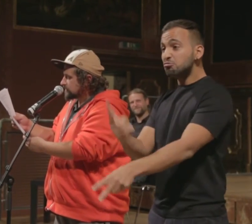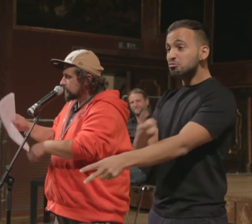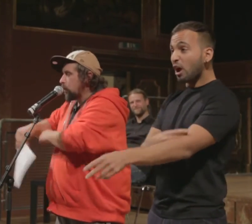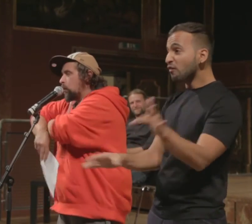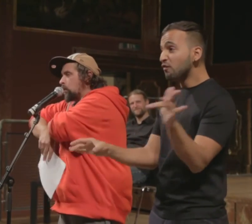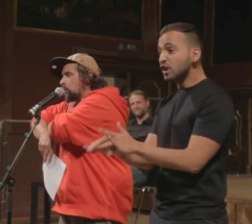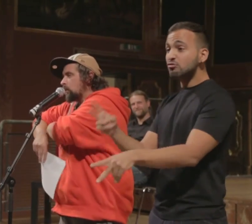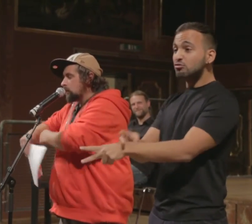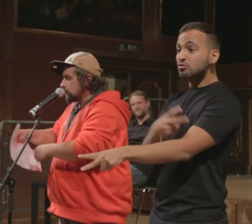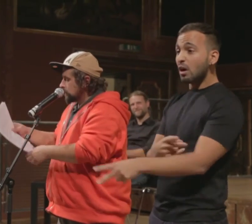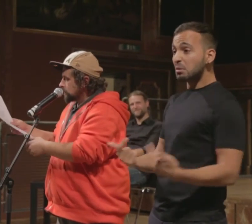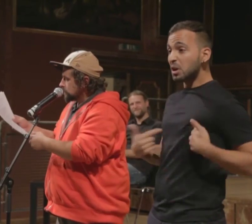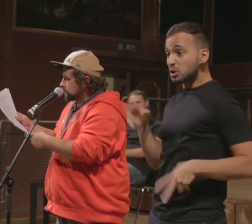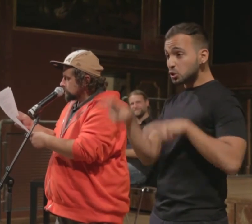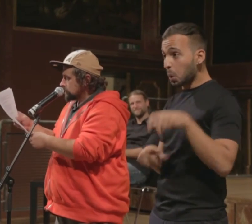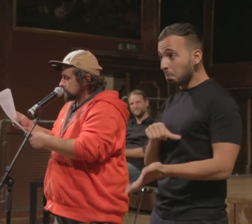keine Steuern zahlen, yo.